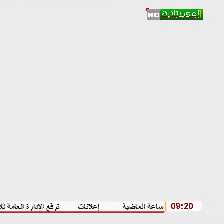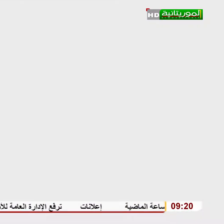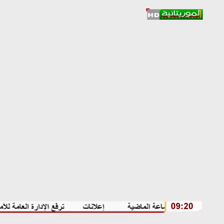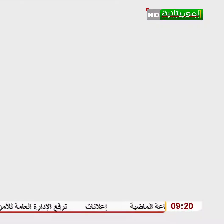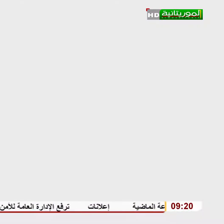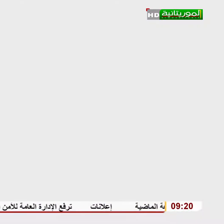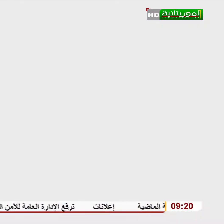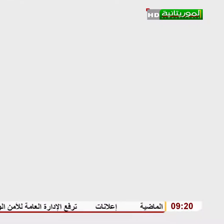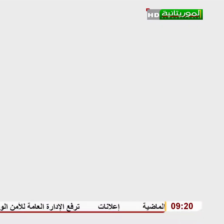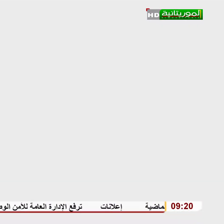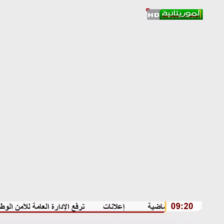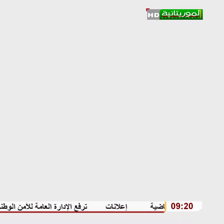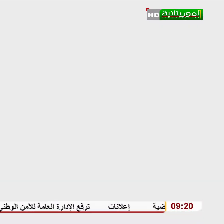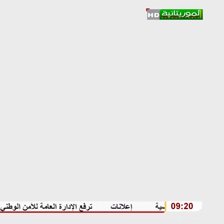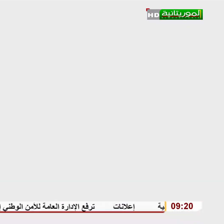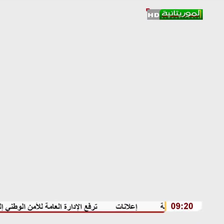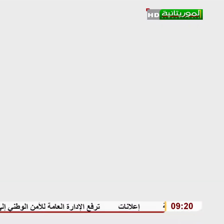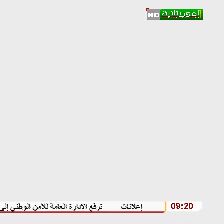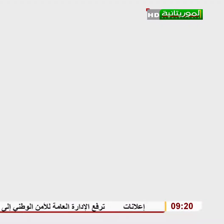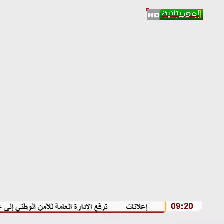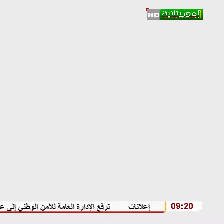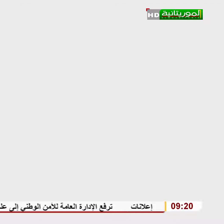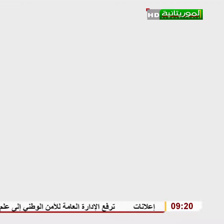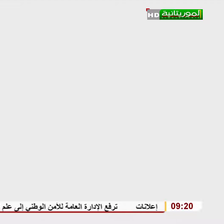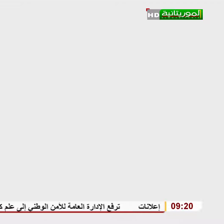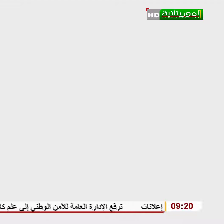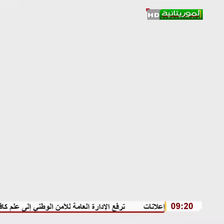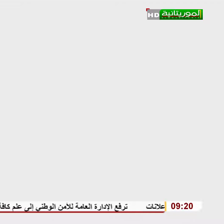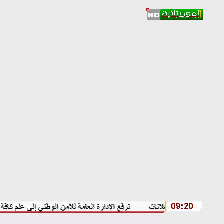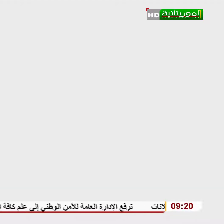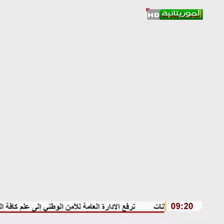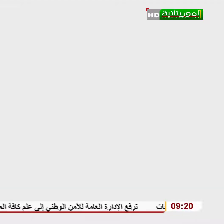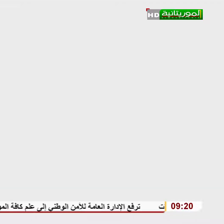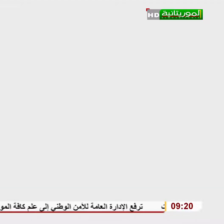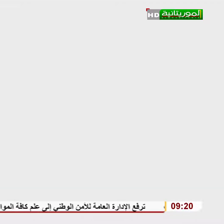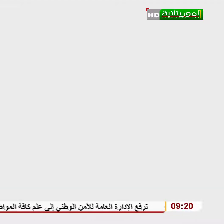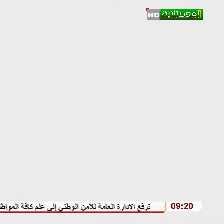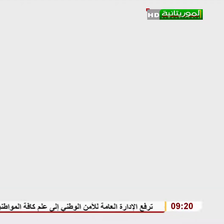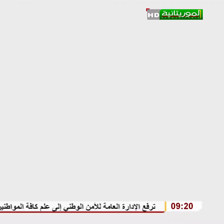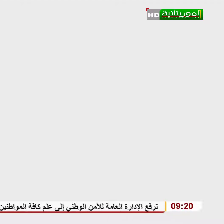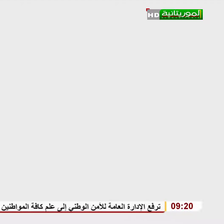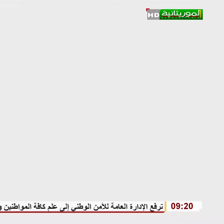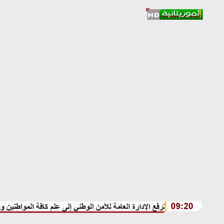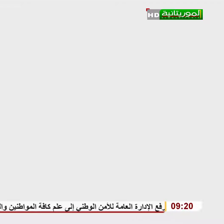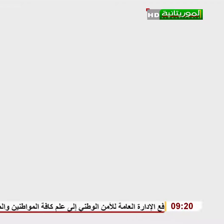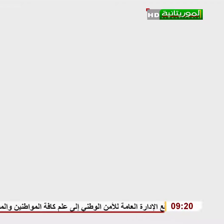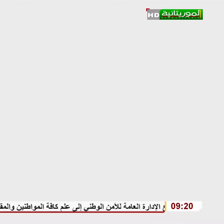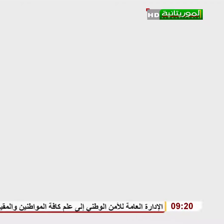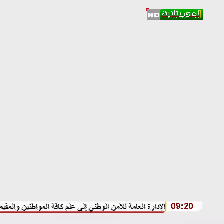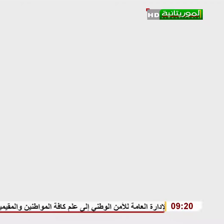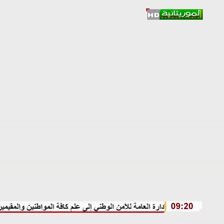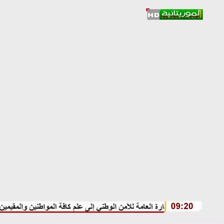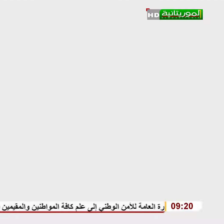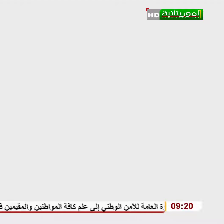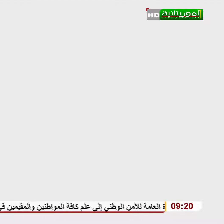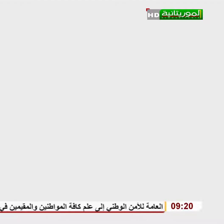لمناداته باسمه ولا يكثر من الاتصال البصري المباشر، غالبا ما يبدو أنه لا يسمع محدثه،